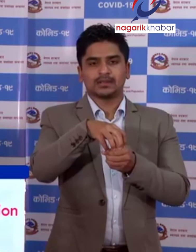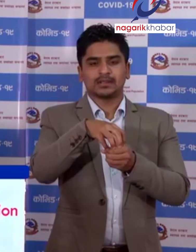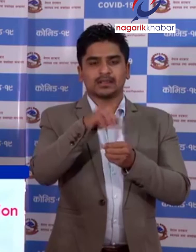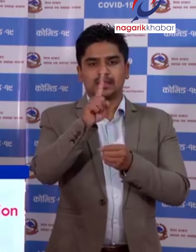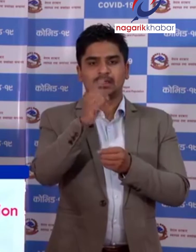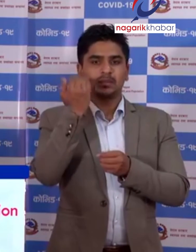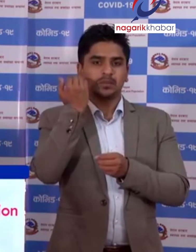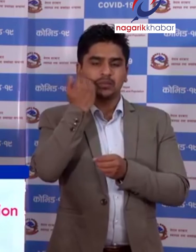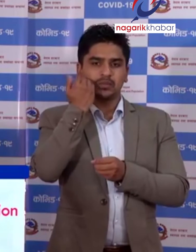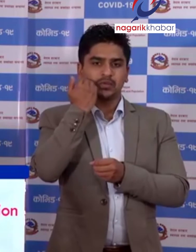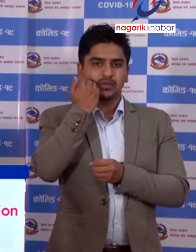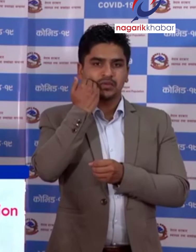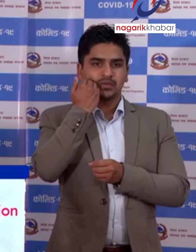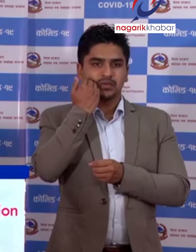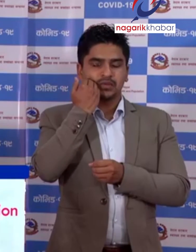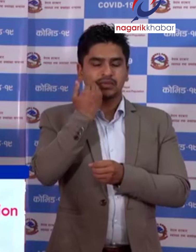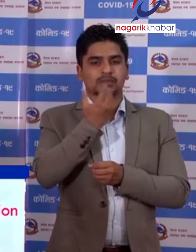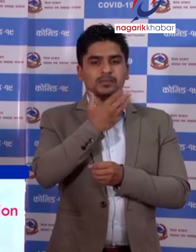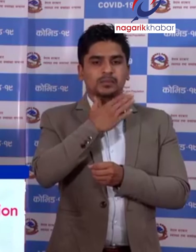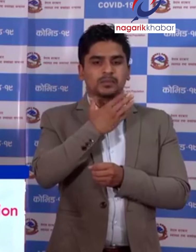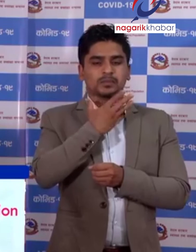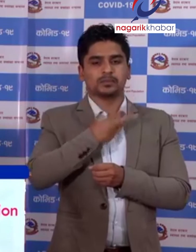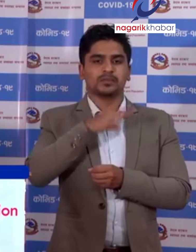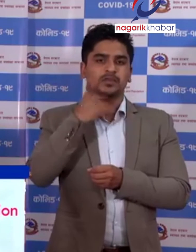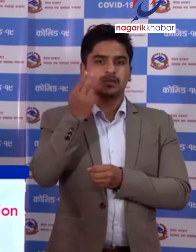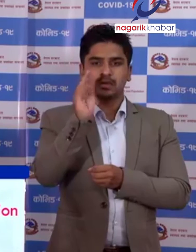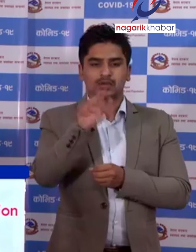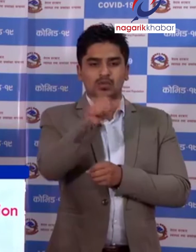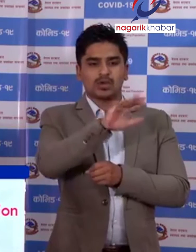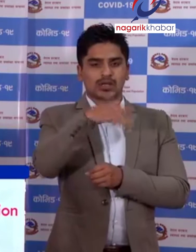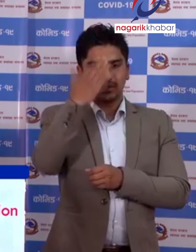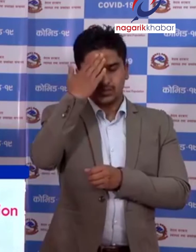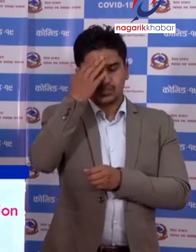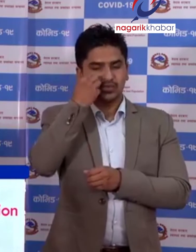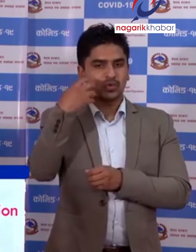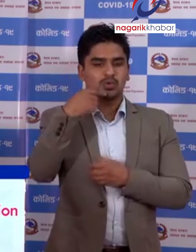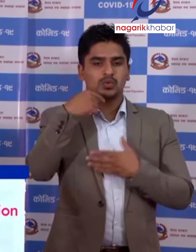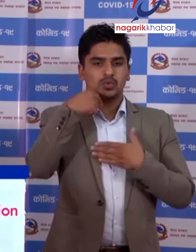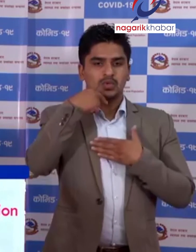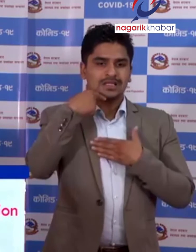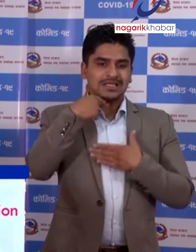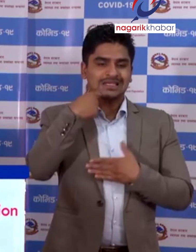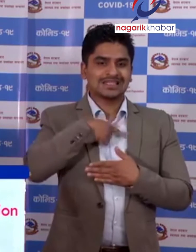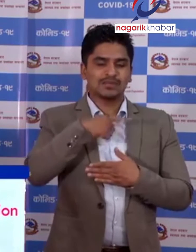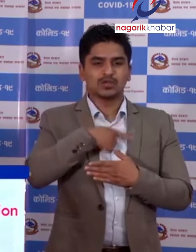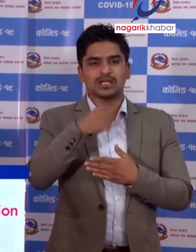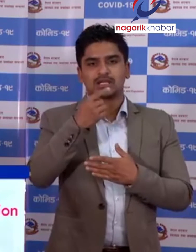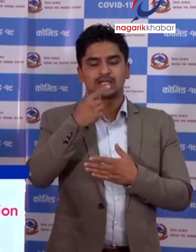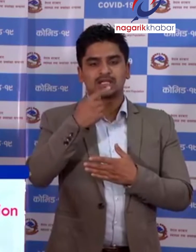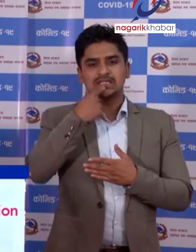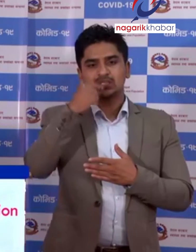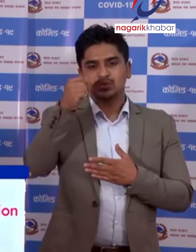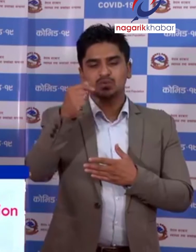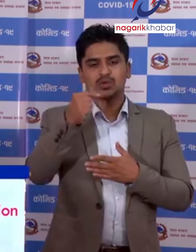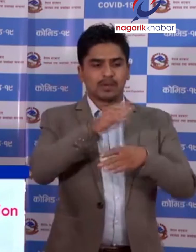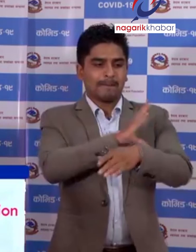एक पुरुष को देहावसान भएको छ। उहाँलाई ज्वरो, निमोनिया, सुगर र प्रेसर को बिरामी